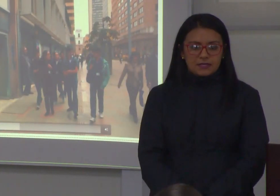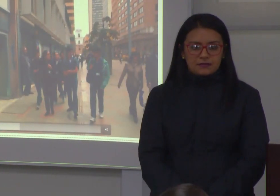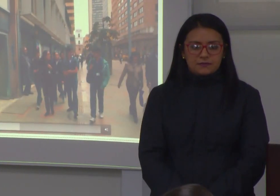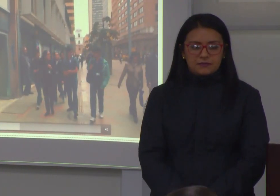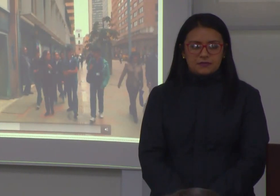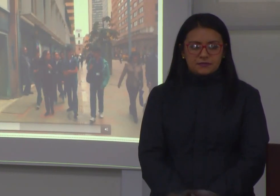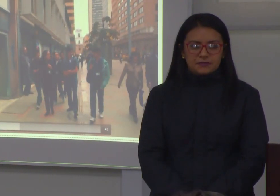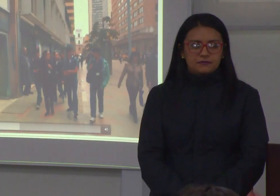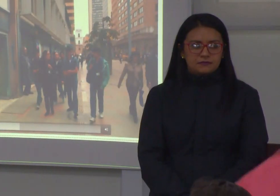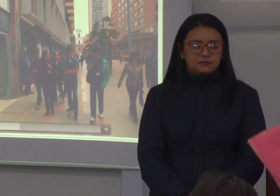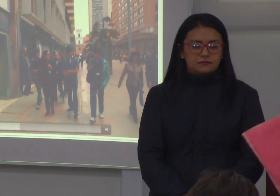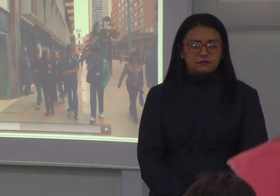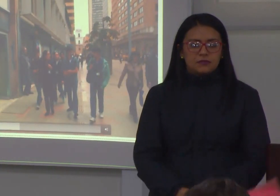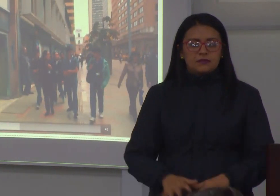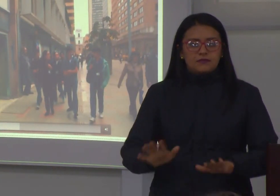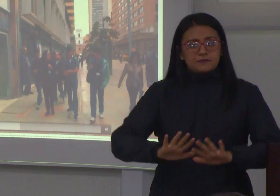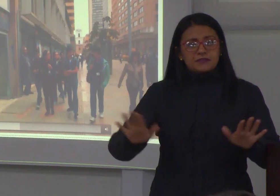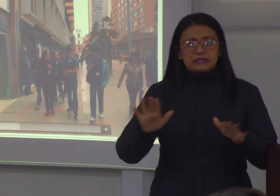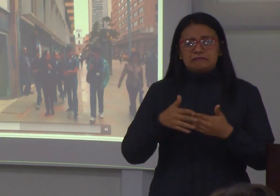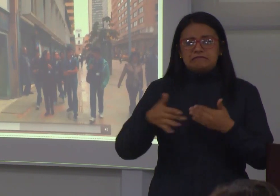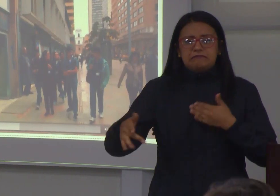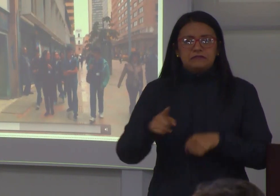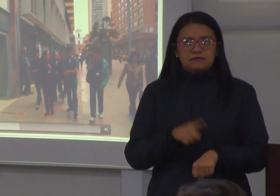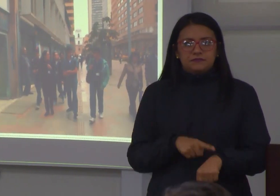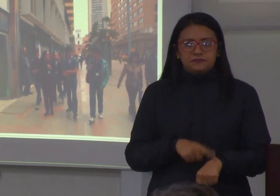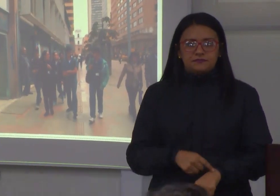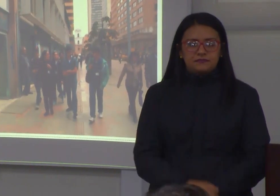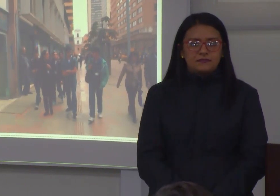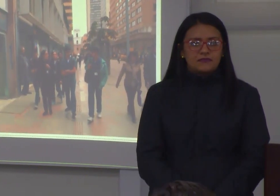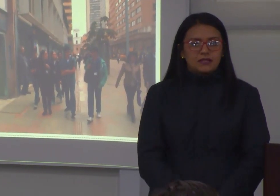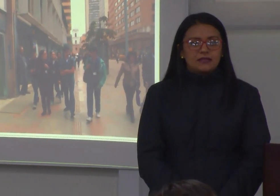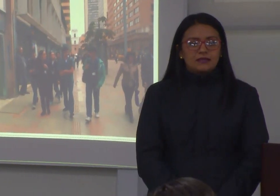Llegamos ahí. Y disculpen que me pase el tiempo. Gracias.